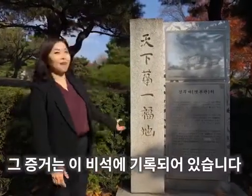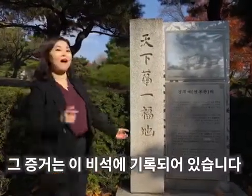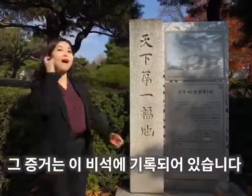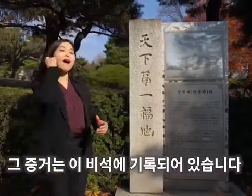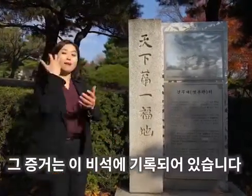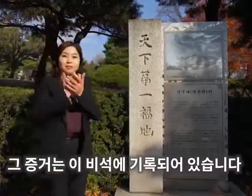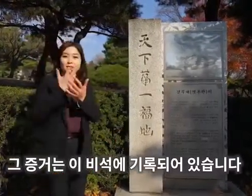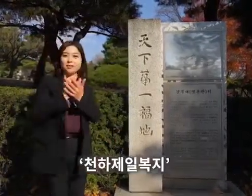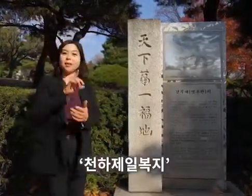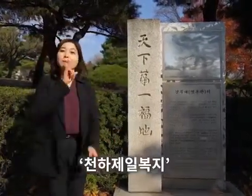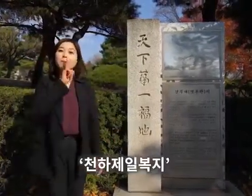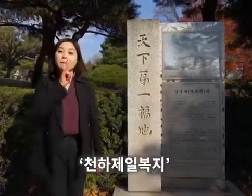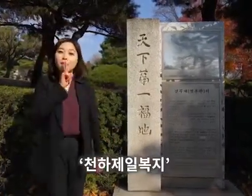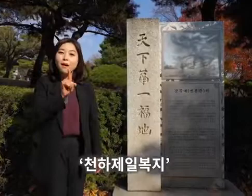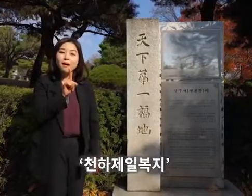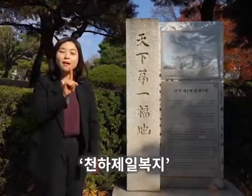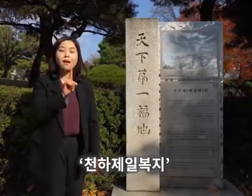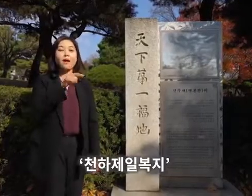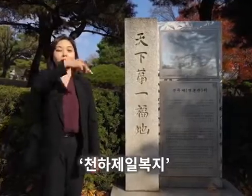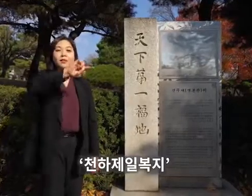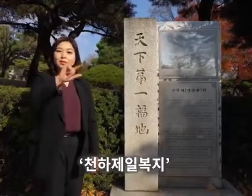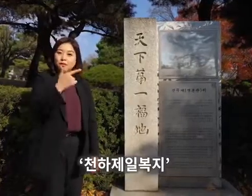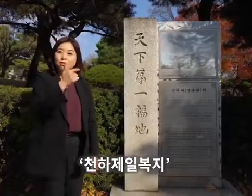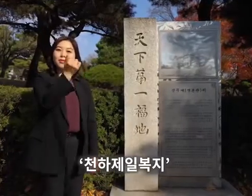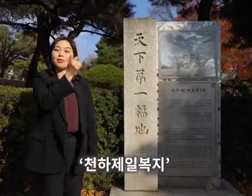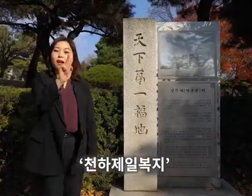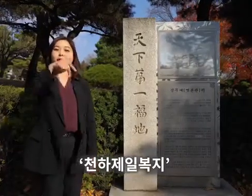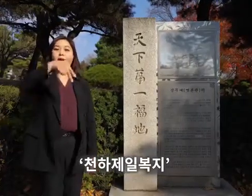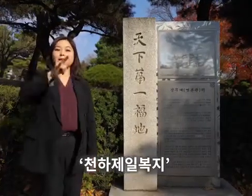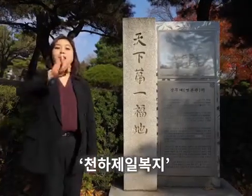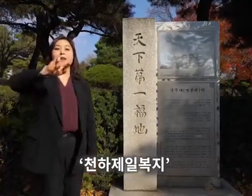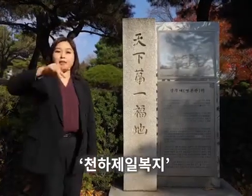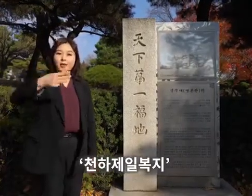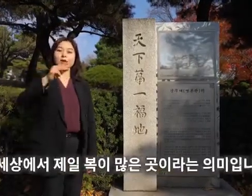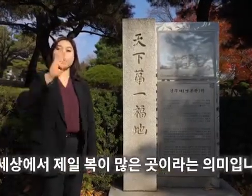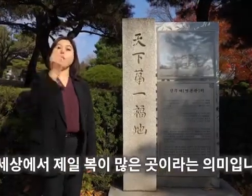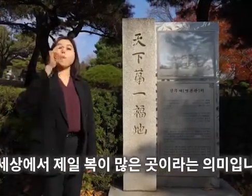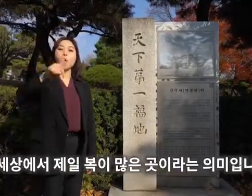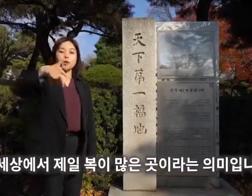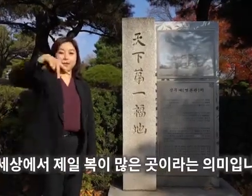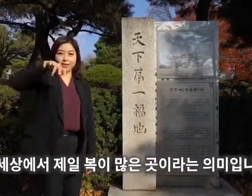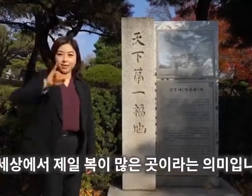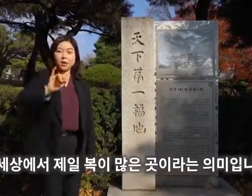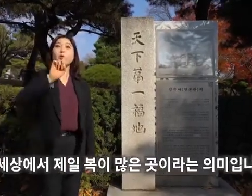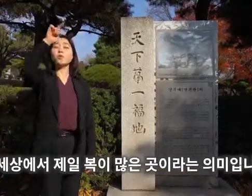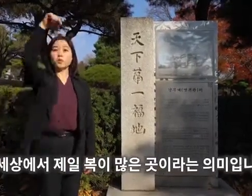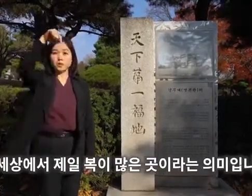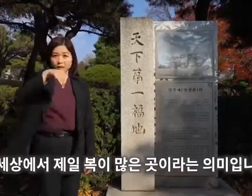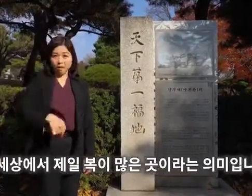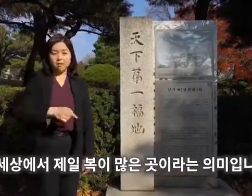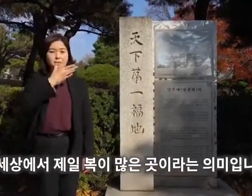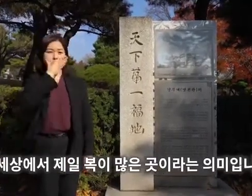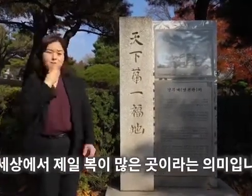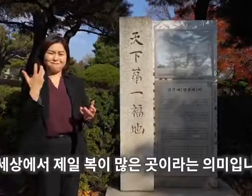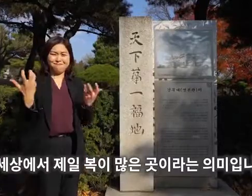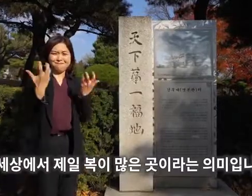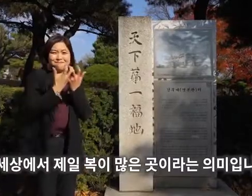있습니다. 천하 제1복지, 즉 세상에서 제일 복이